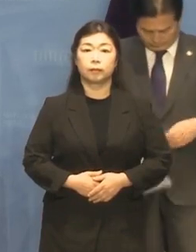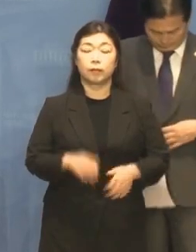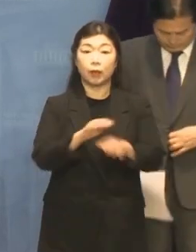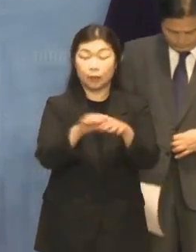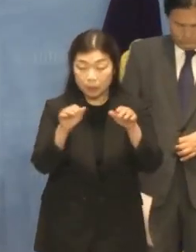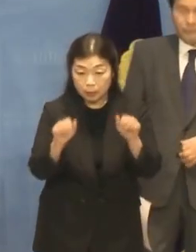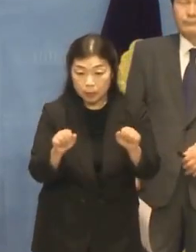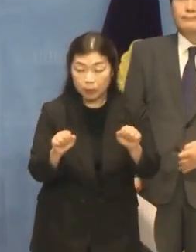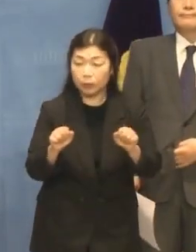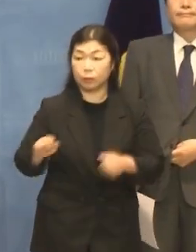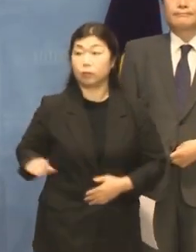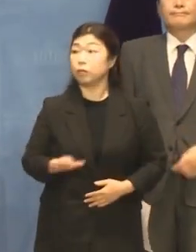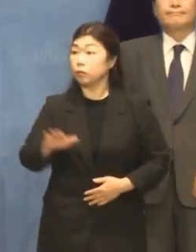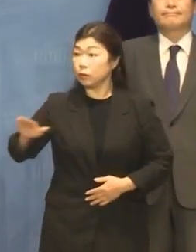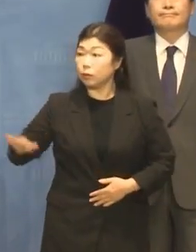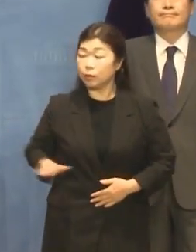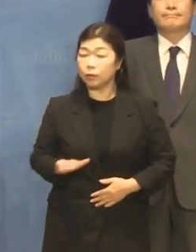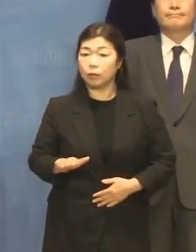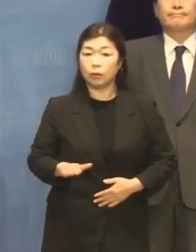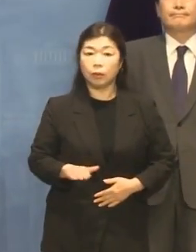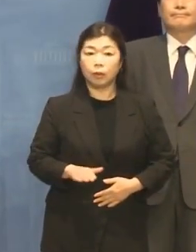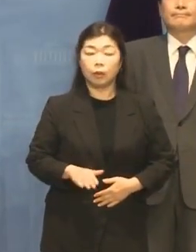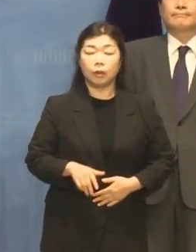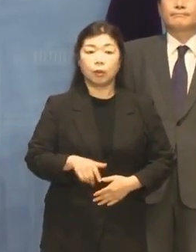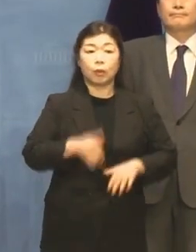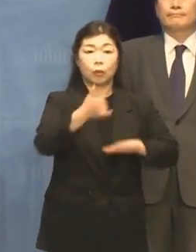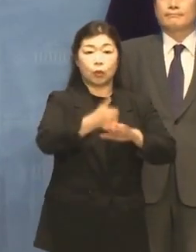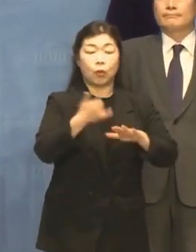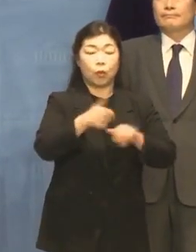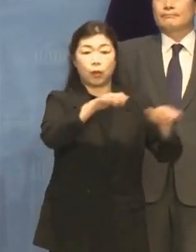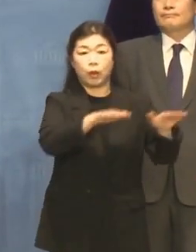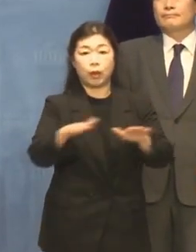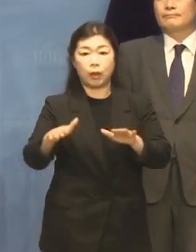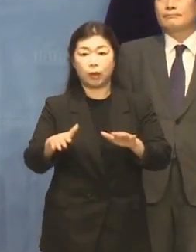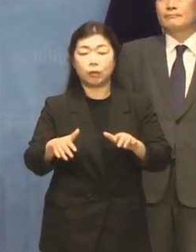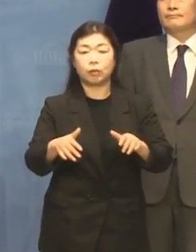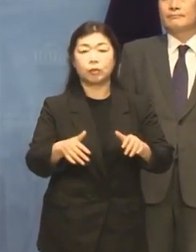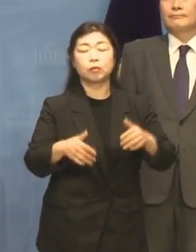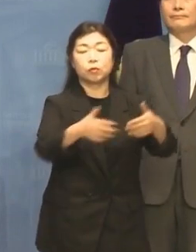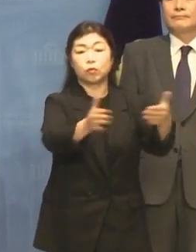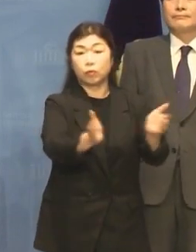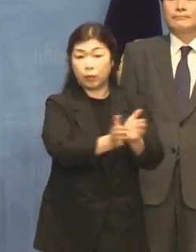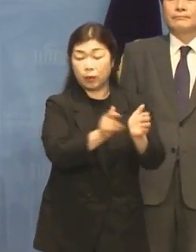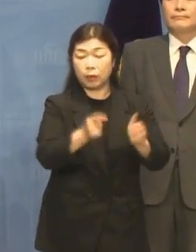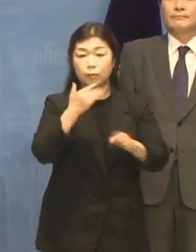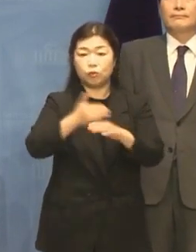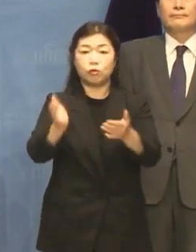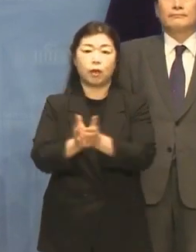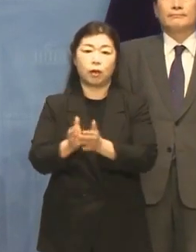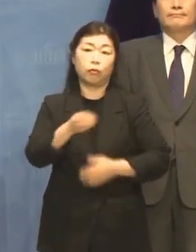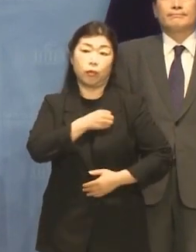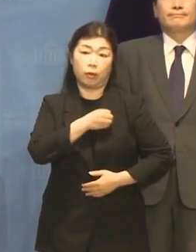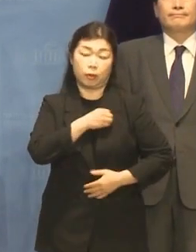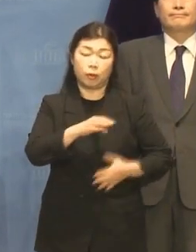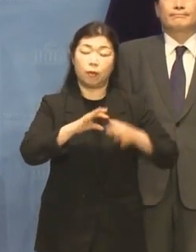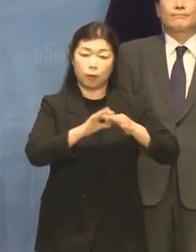네, 안녕하십니까. 저희는 농해수위 의원, 더불어민주당